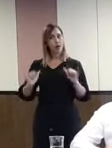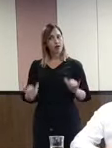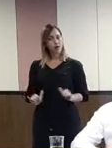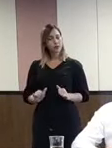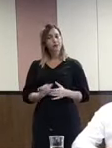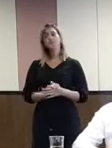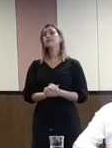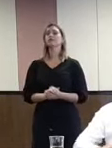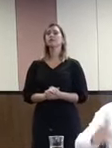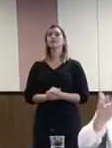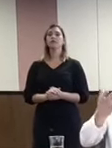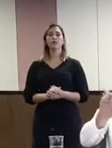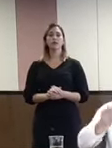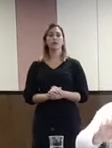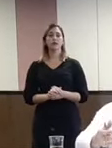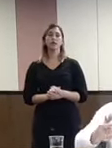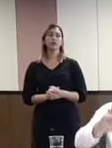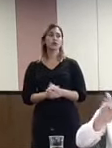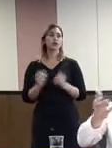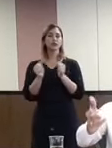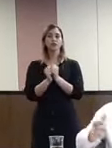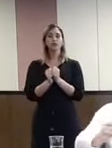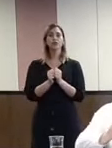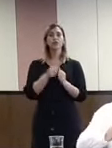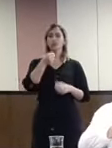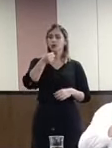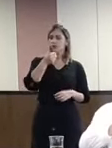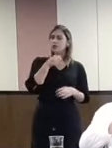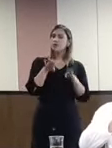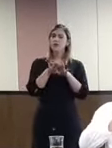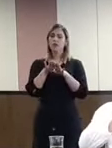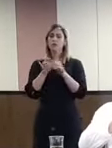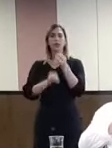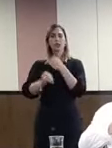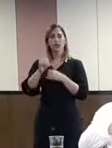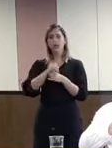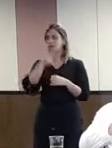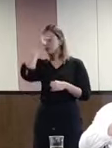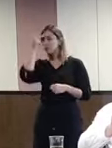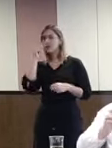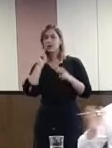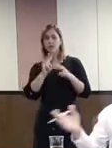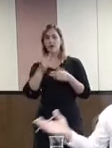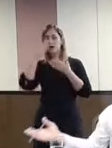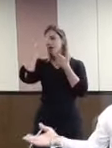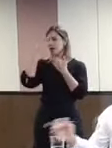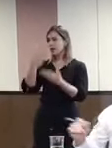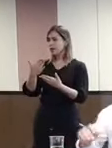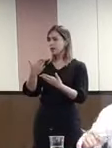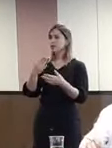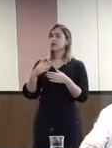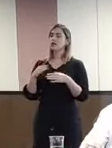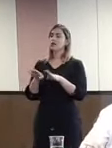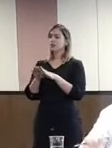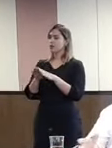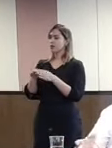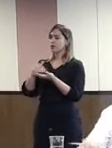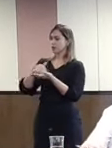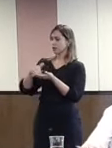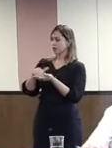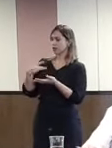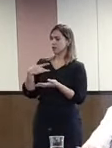esta live que nós tivemos com os senhores jornalistas, com todos os internautas que nos acompanharam. Quero agradecer aqui ao secretário Gilberto